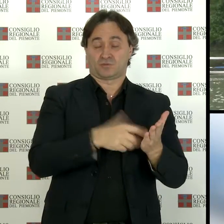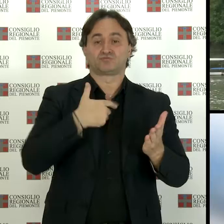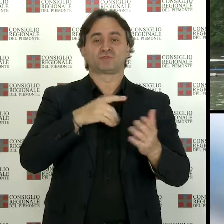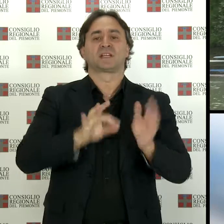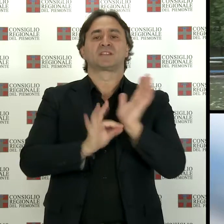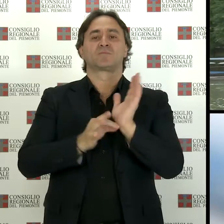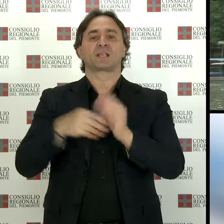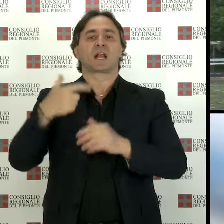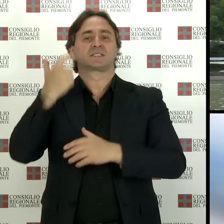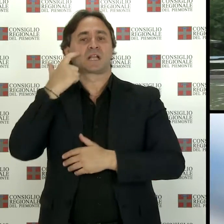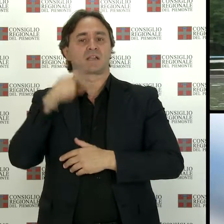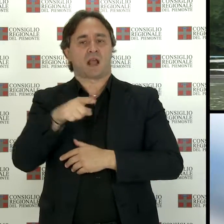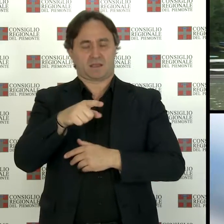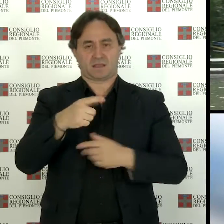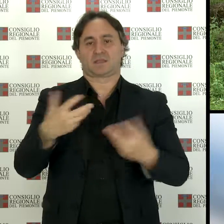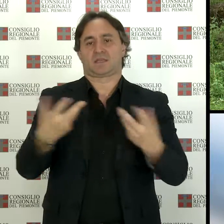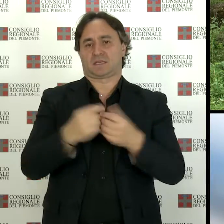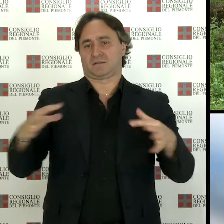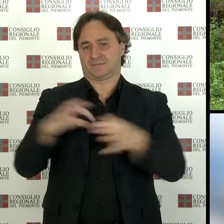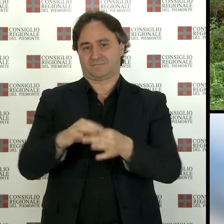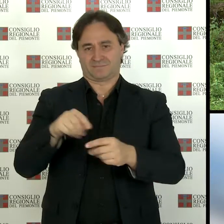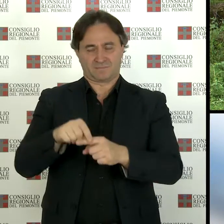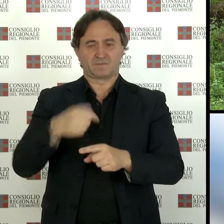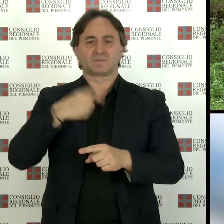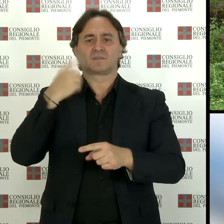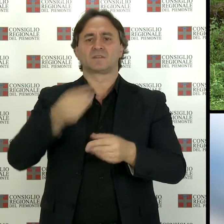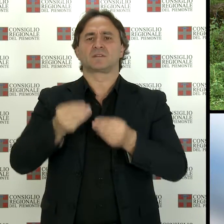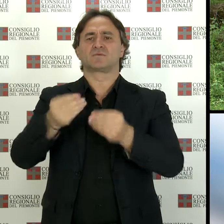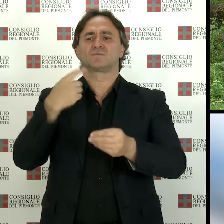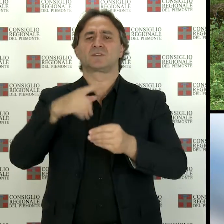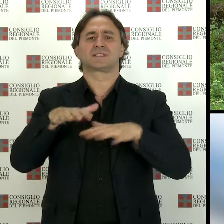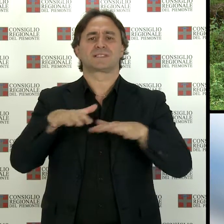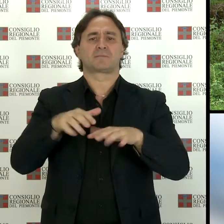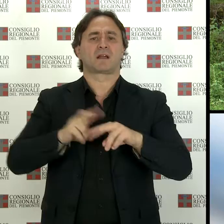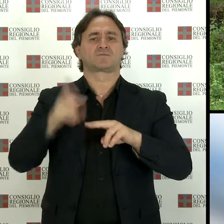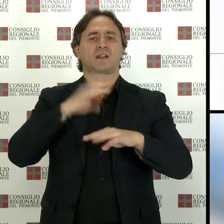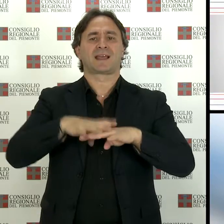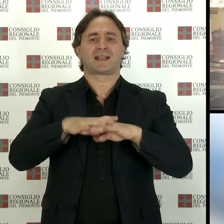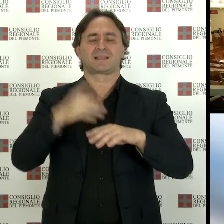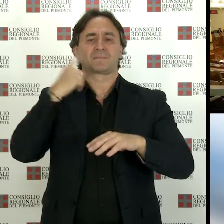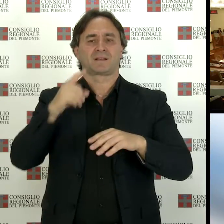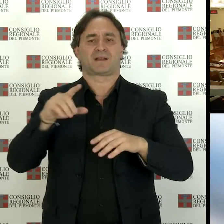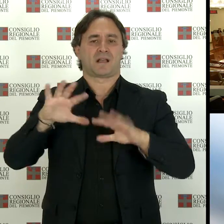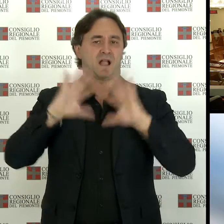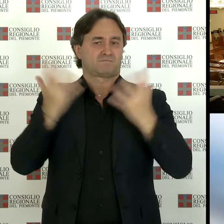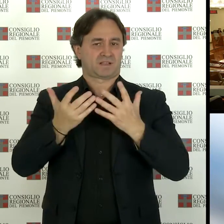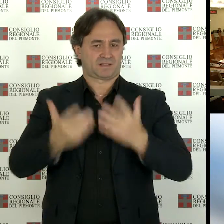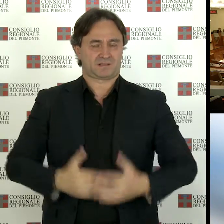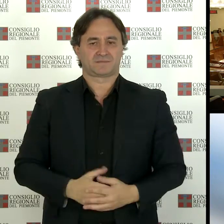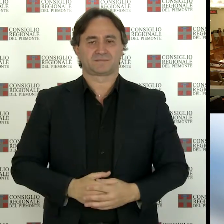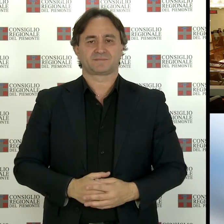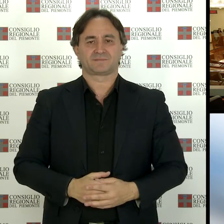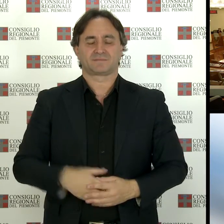disciplina statale, approvata con la recente revisione del Sistema Nazionale a Rete per la Protezione dell'Ambiente.